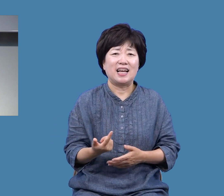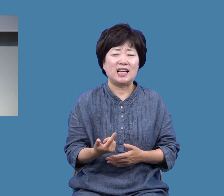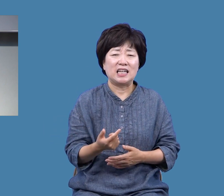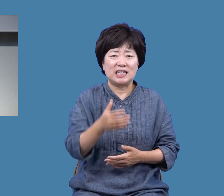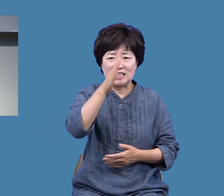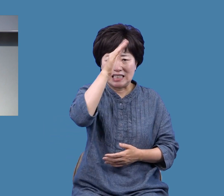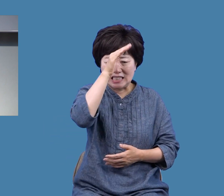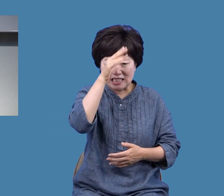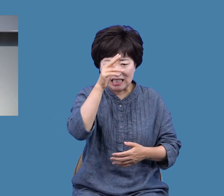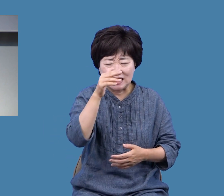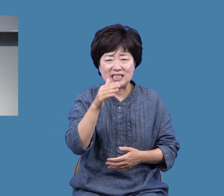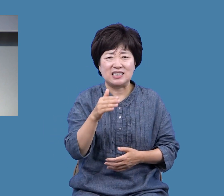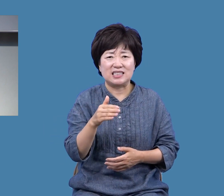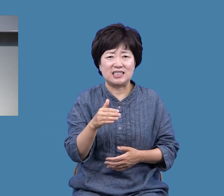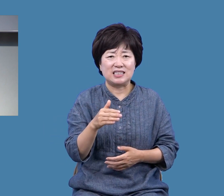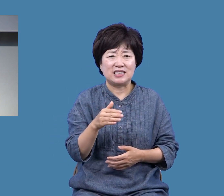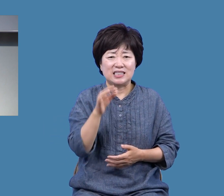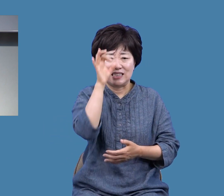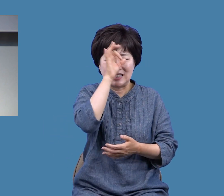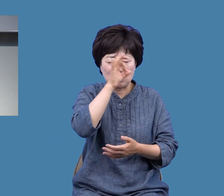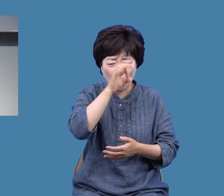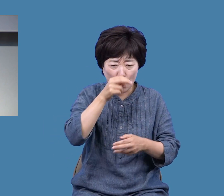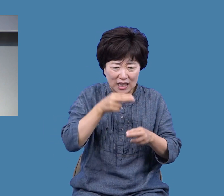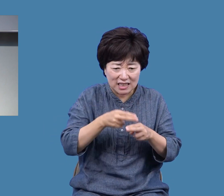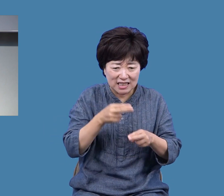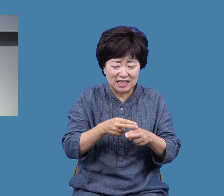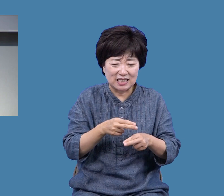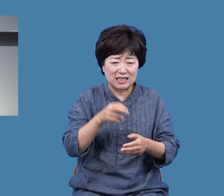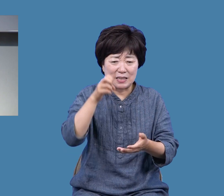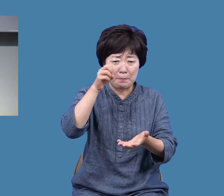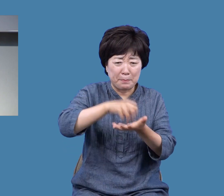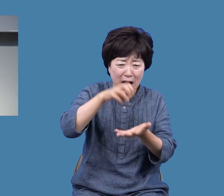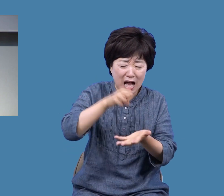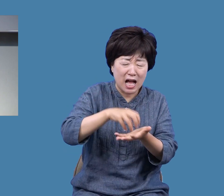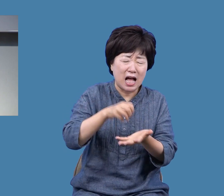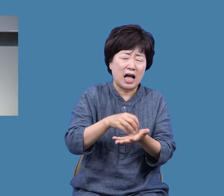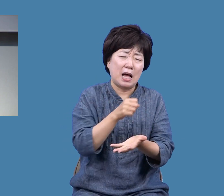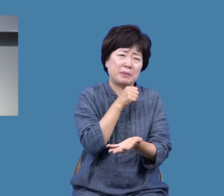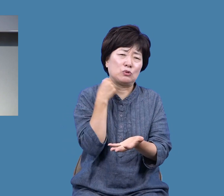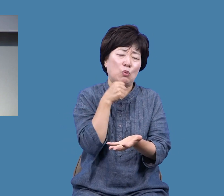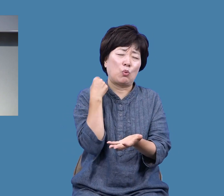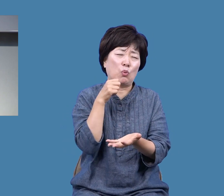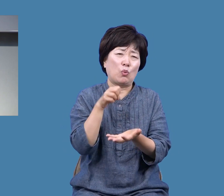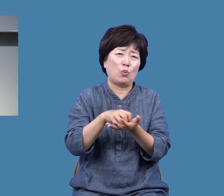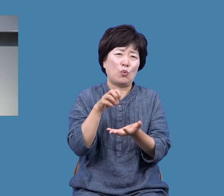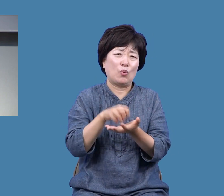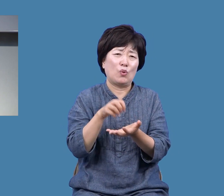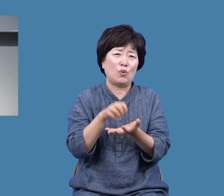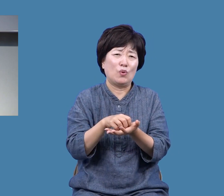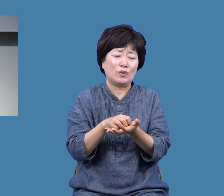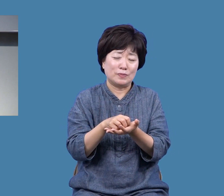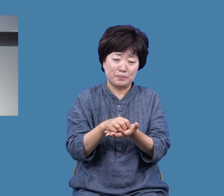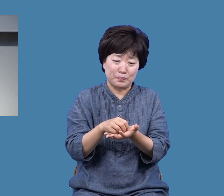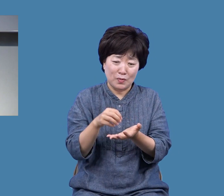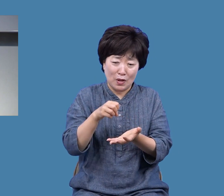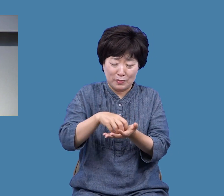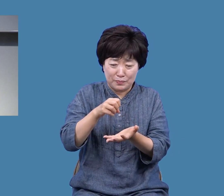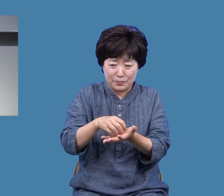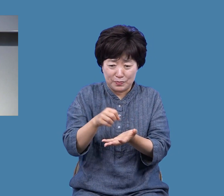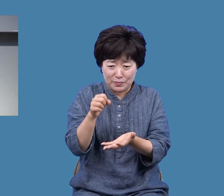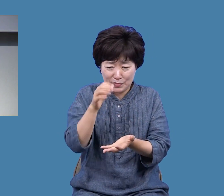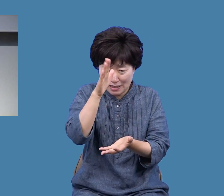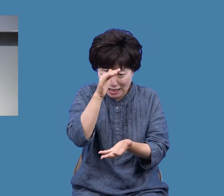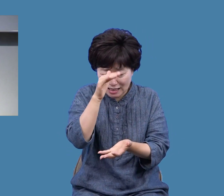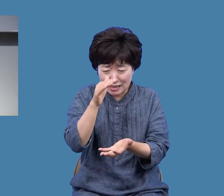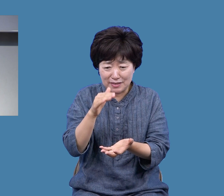치킨, 돈가스, 빵 얼마나 맛있어. 내가 맛있는 음식은 왜